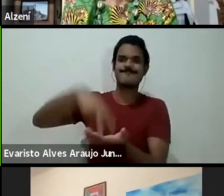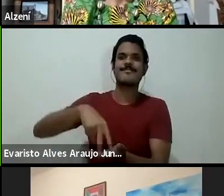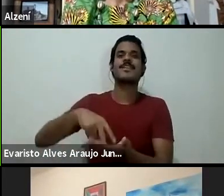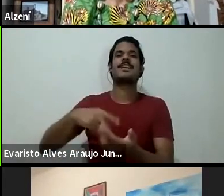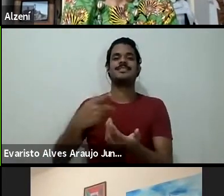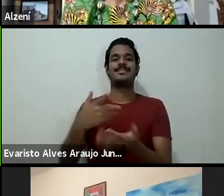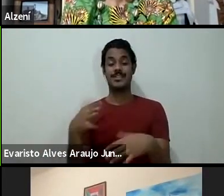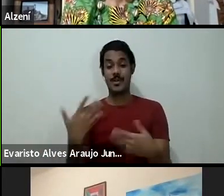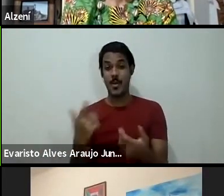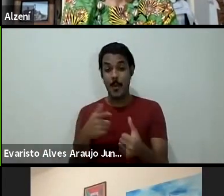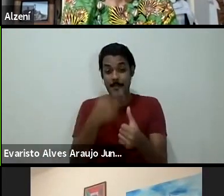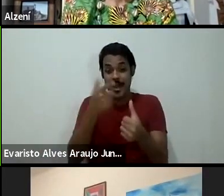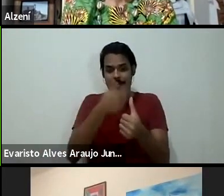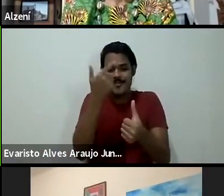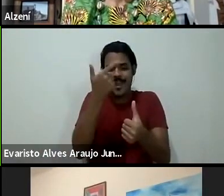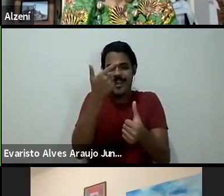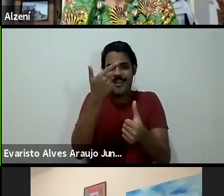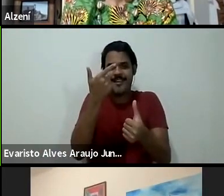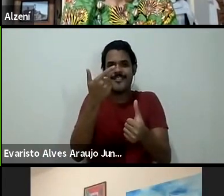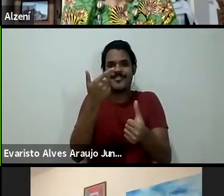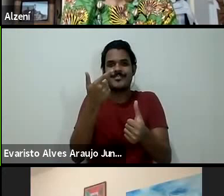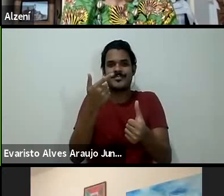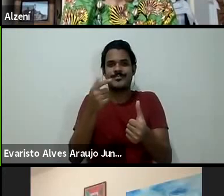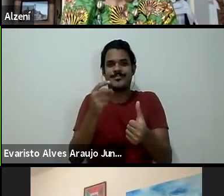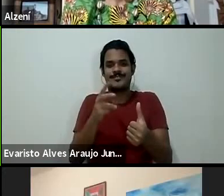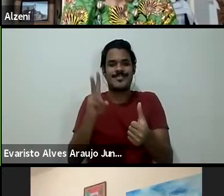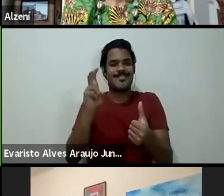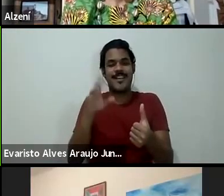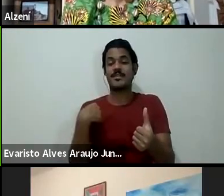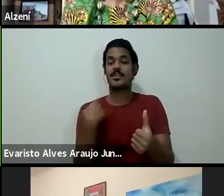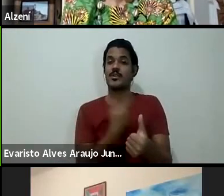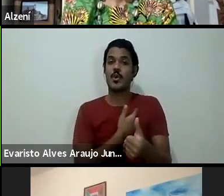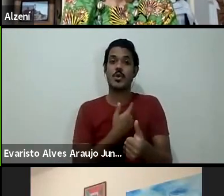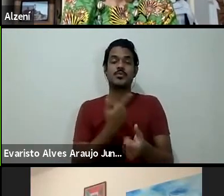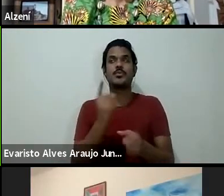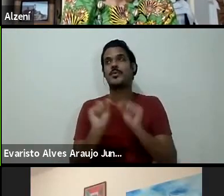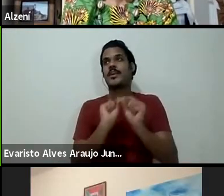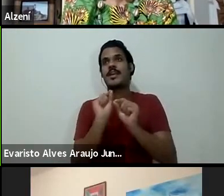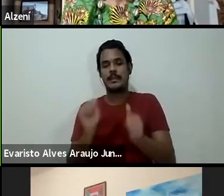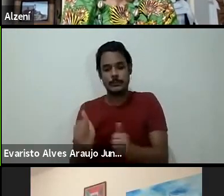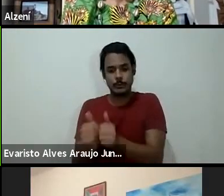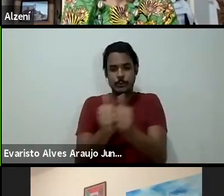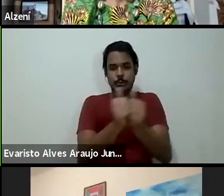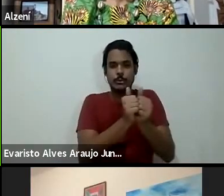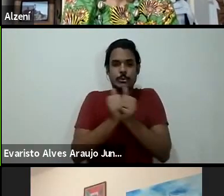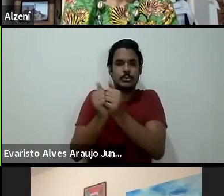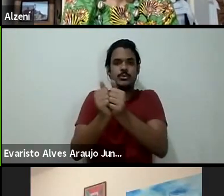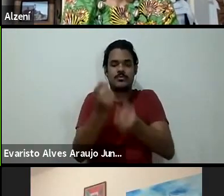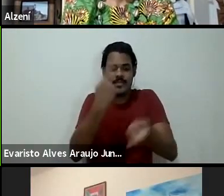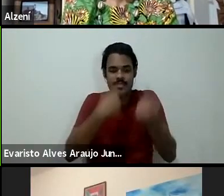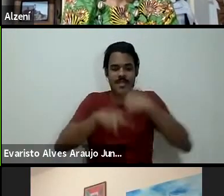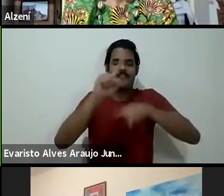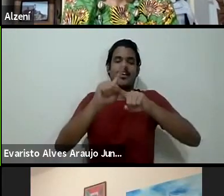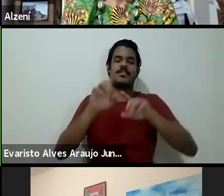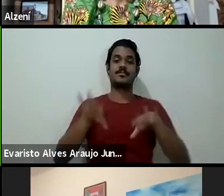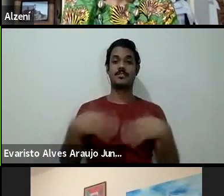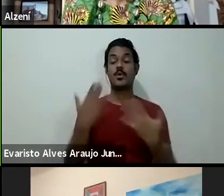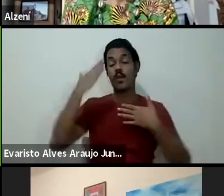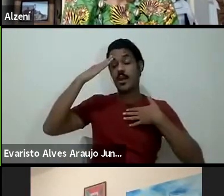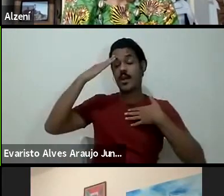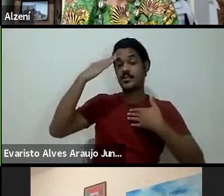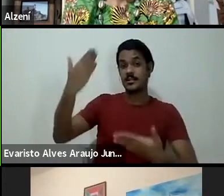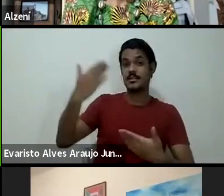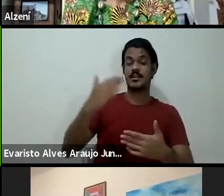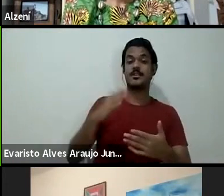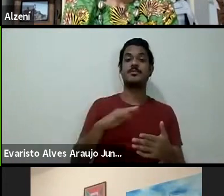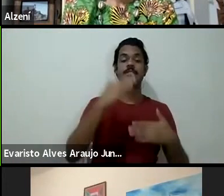gente se encontra, se une, né, e se refaz, como esse trabalho lindíssimo. Então, gratidão a